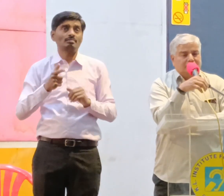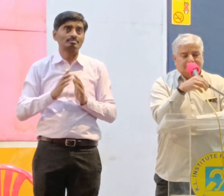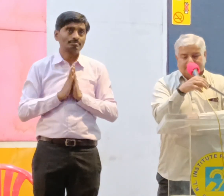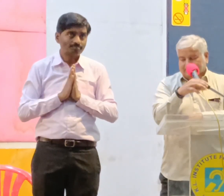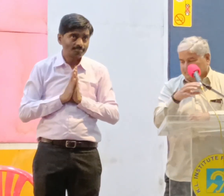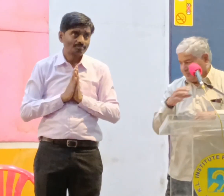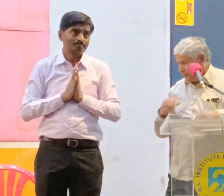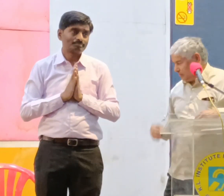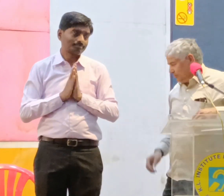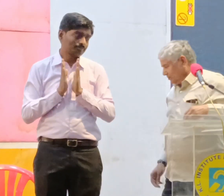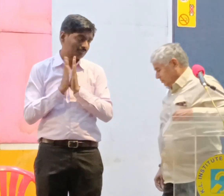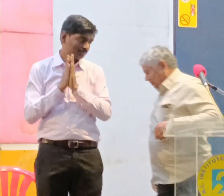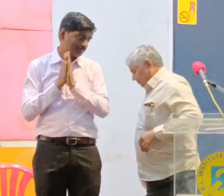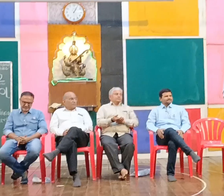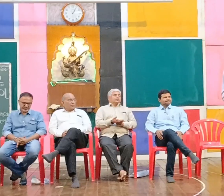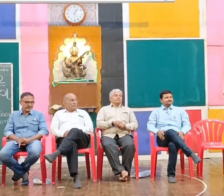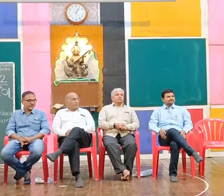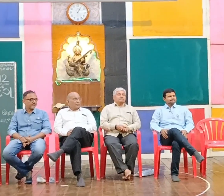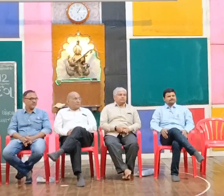અસ્તુ.